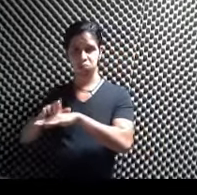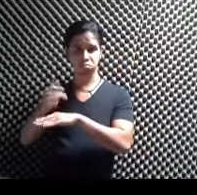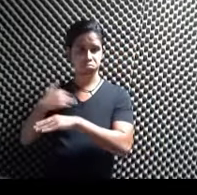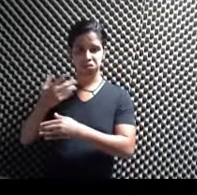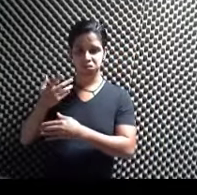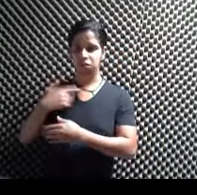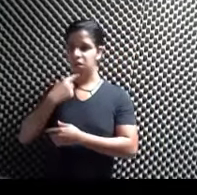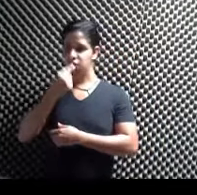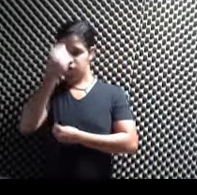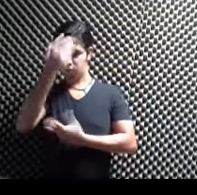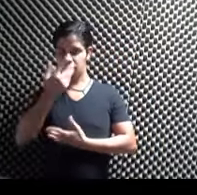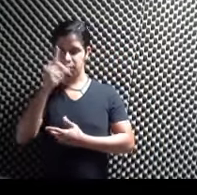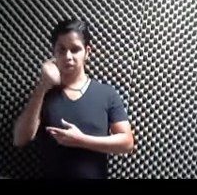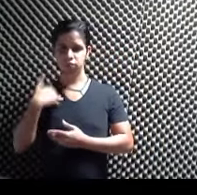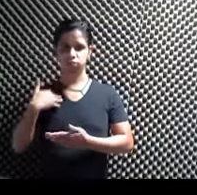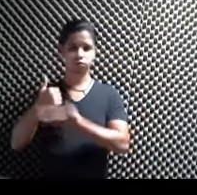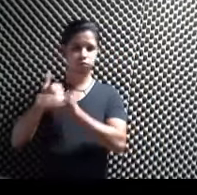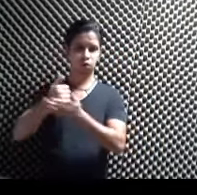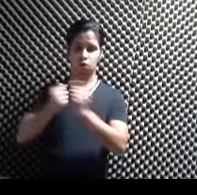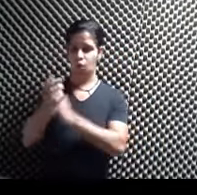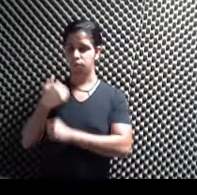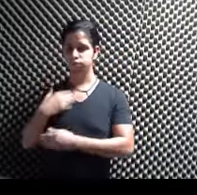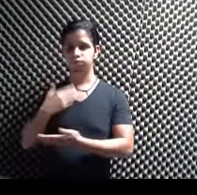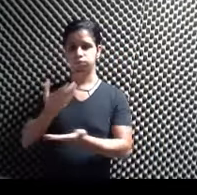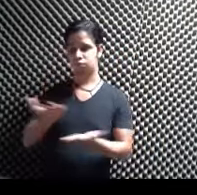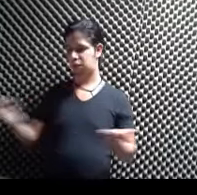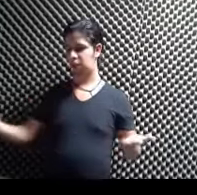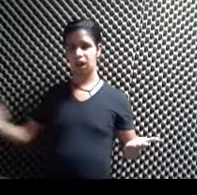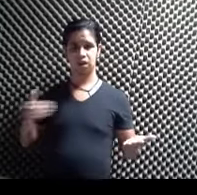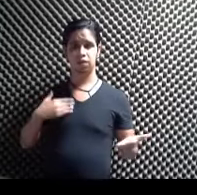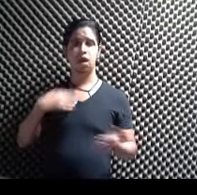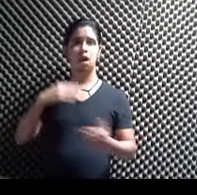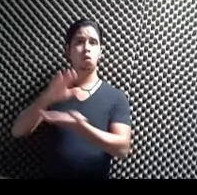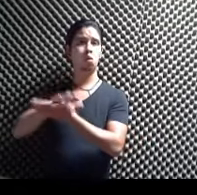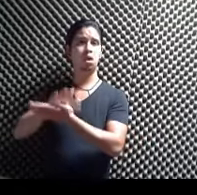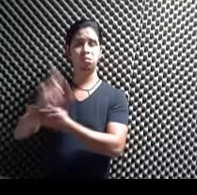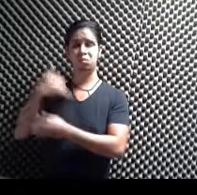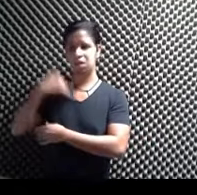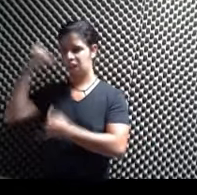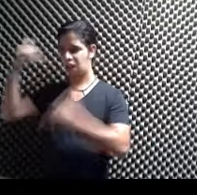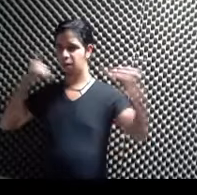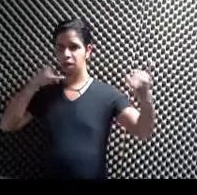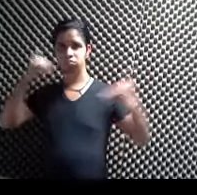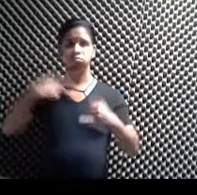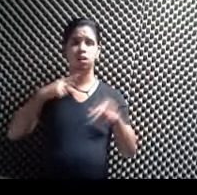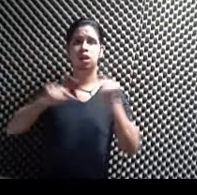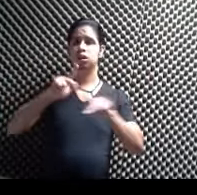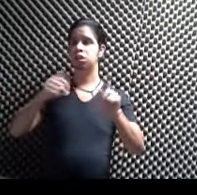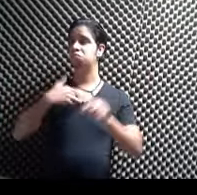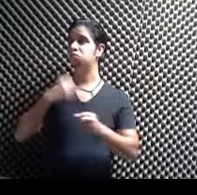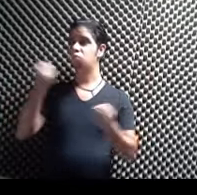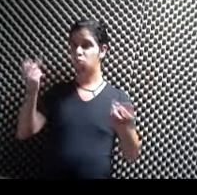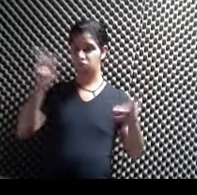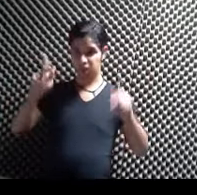escolares. Y pues yo dije, claro que sí, empezamos a organizar, llamar personas. Mucha gente que quiere ayudar no sabe